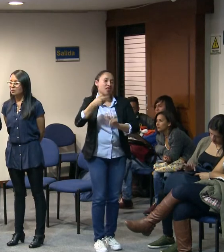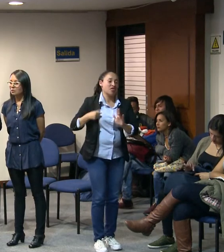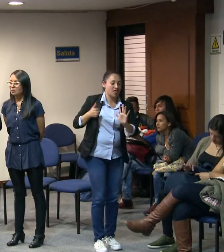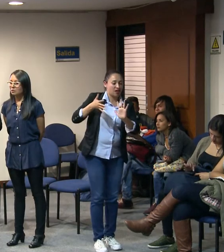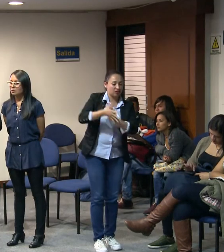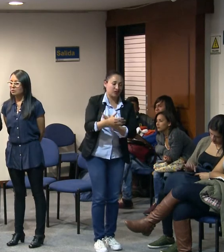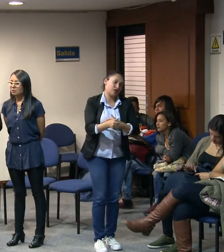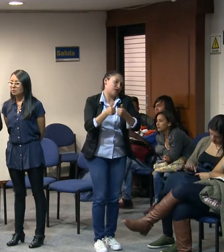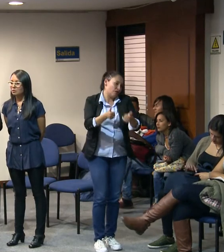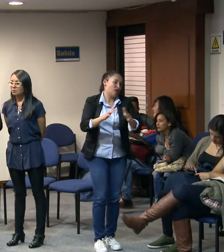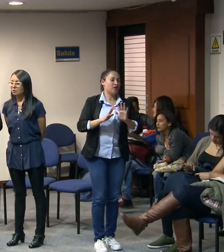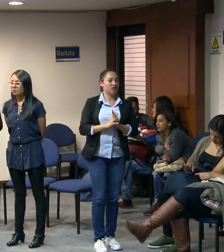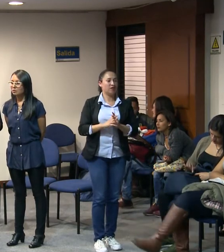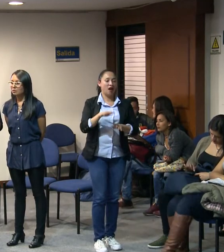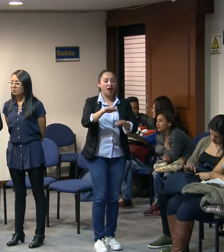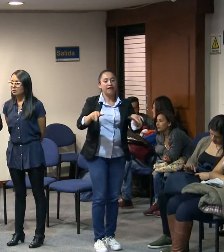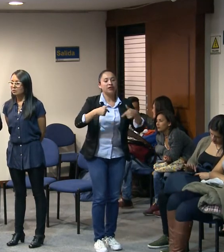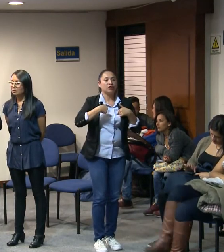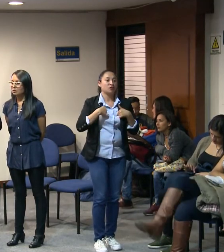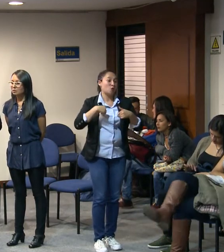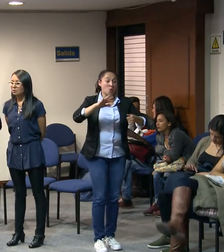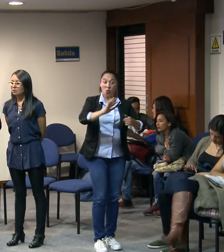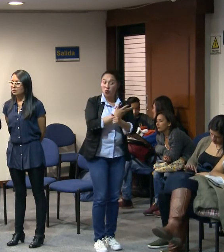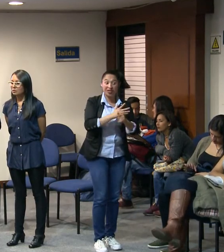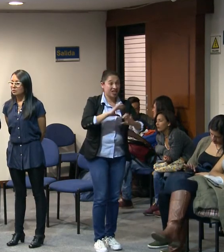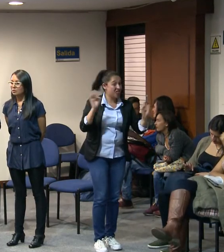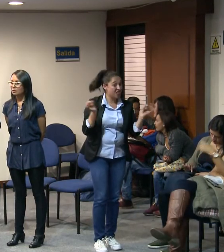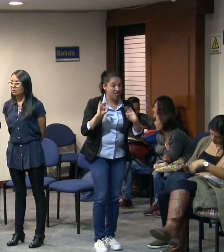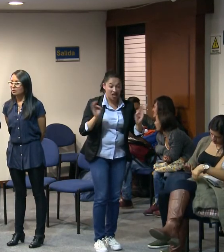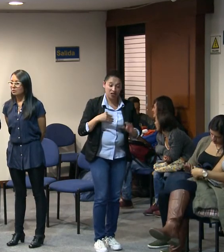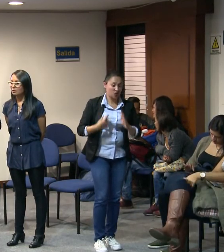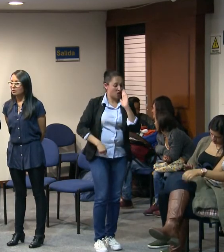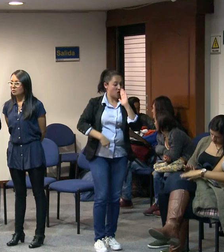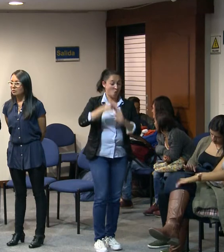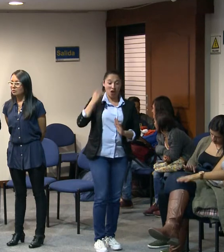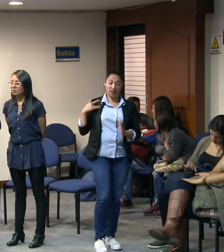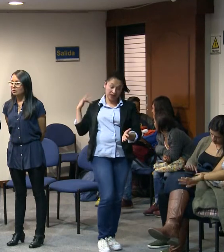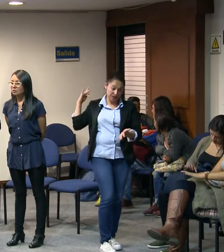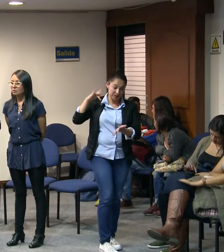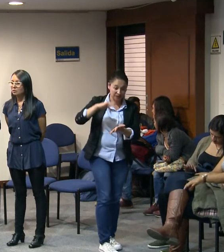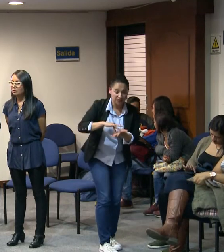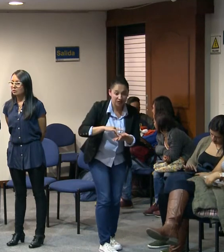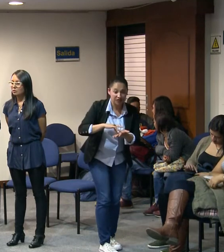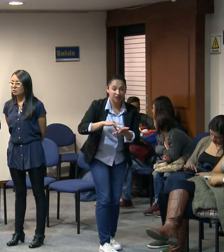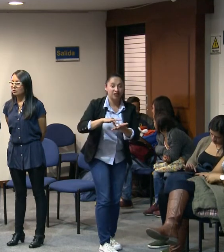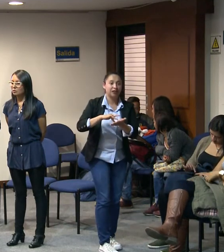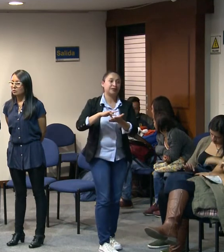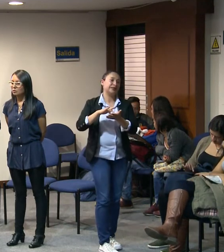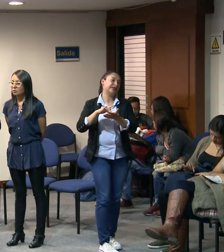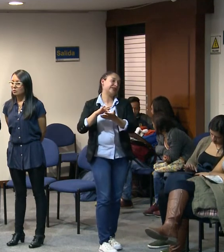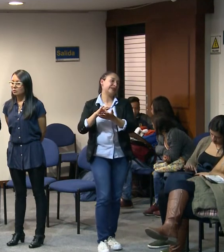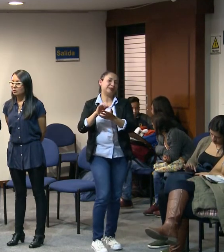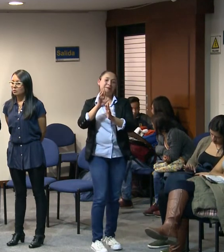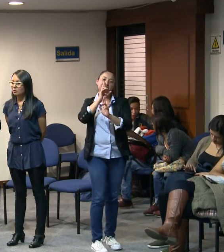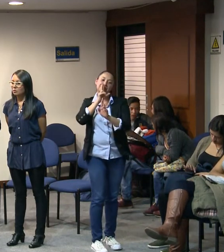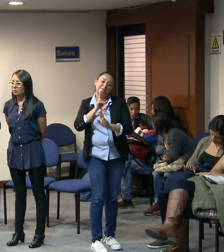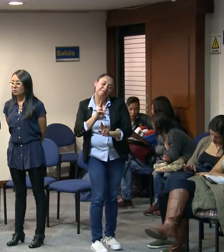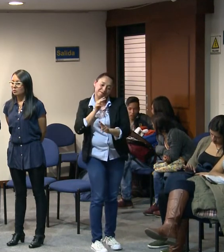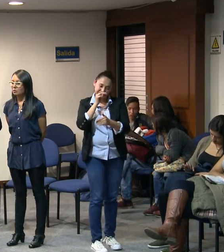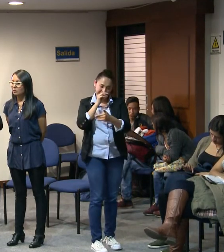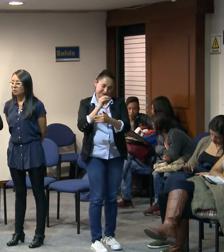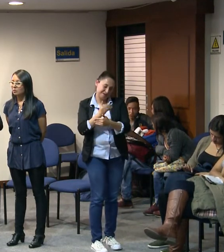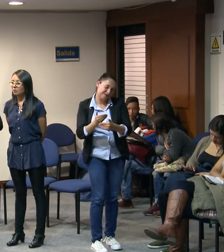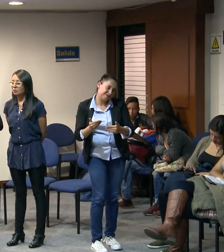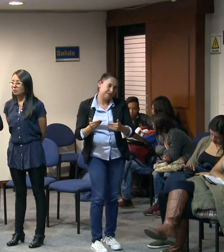bueno, porque muchas veces cuando no realizamos la canción y comenzábamos a intervenir, nos dimos cuenta que los resultados pues no eran los mismos. Los niños,